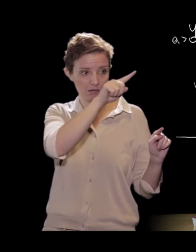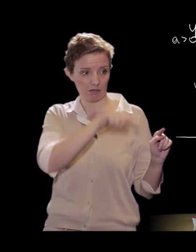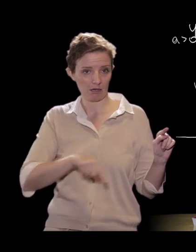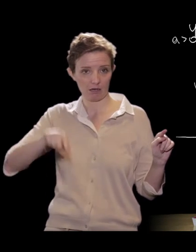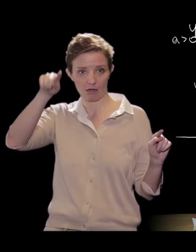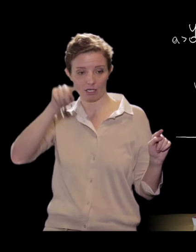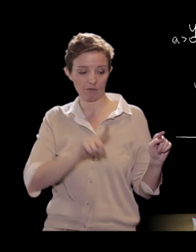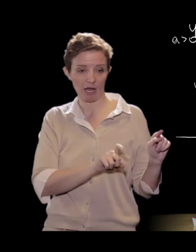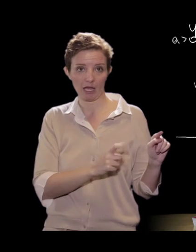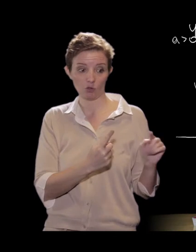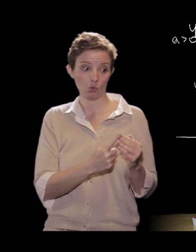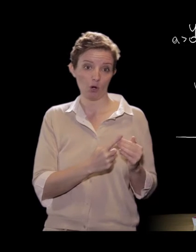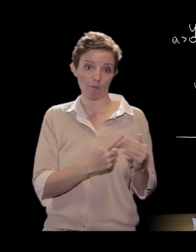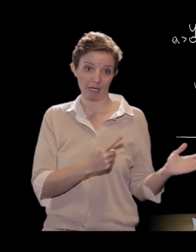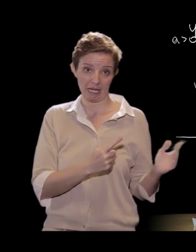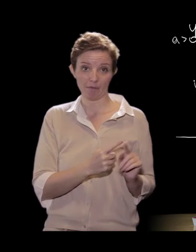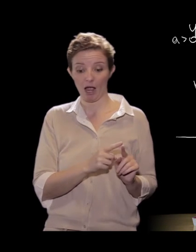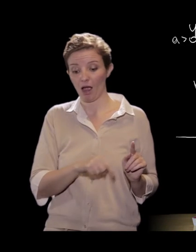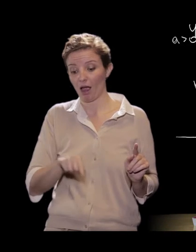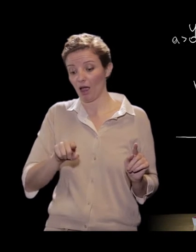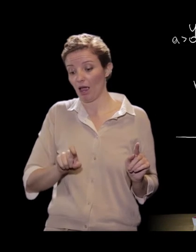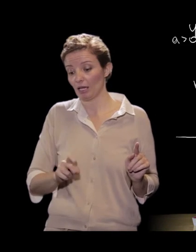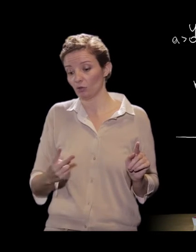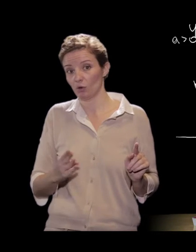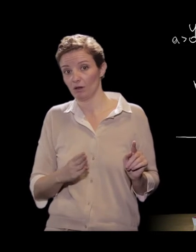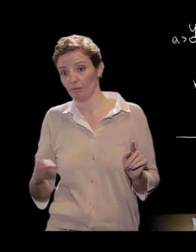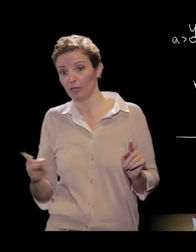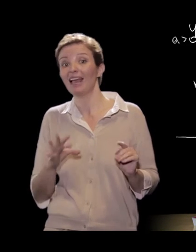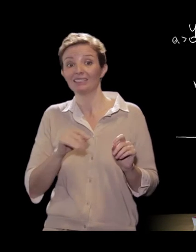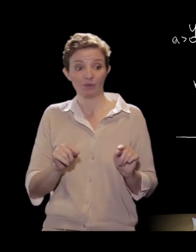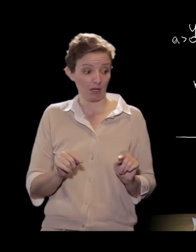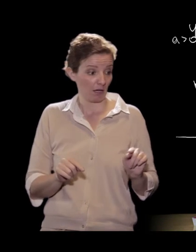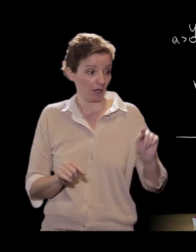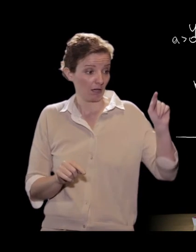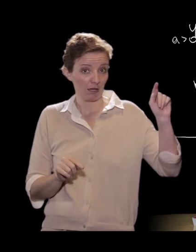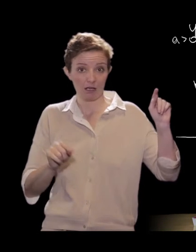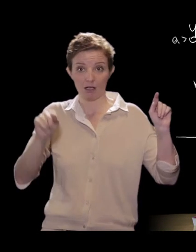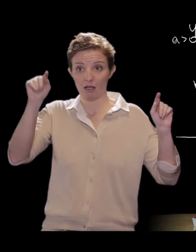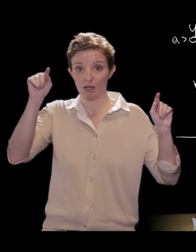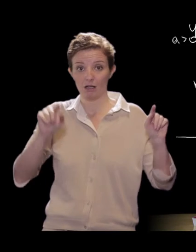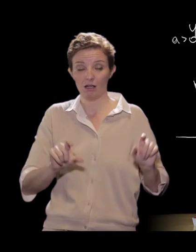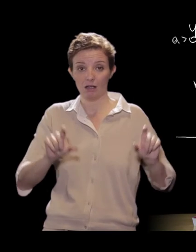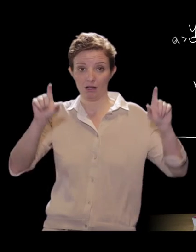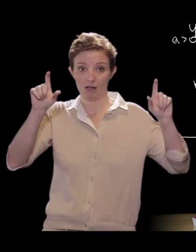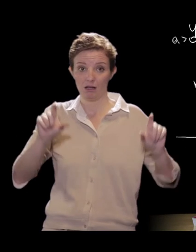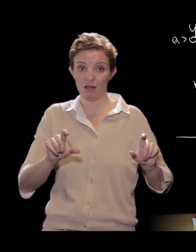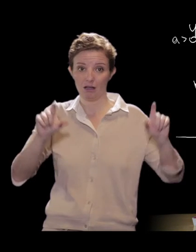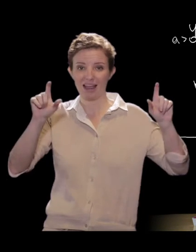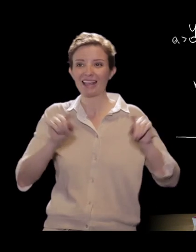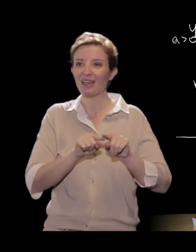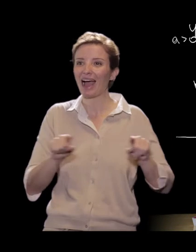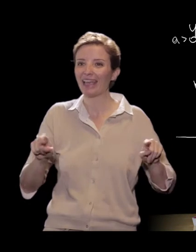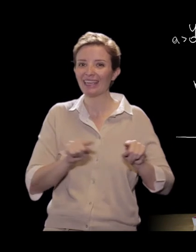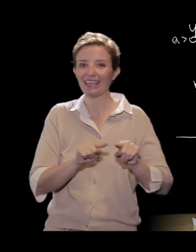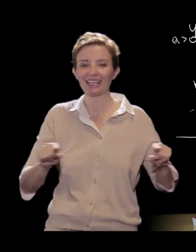X1 e dopo X2 quindi in particolare questa parte della parabola E questa parte della parabola si trovano al di sopra dell'asse delle x